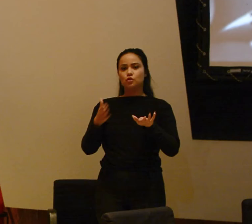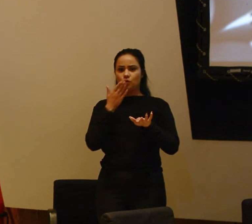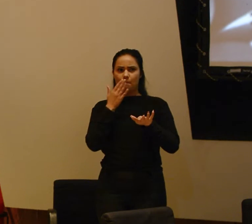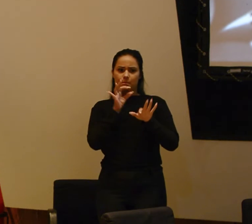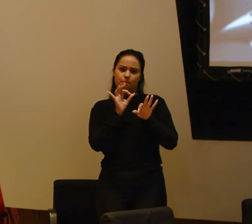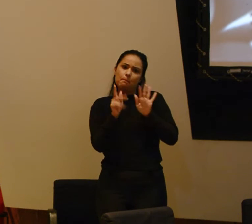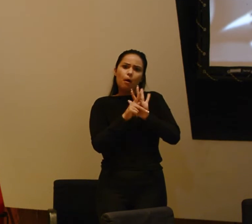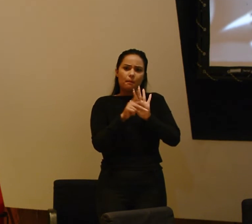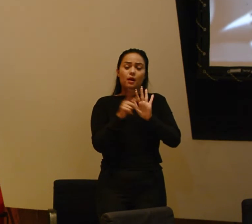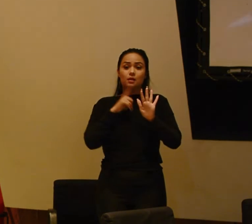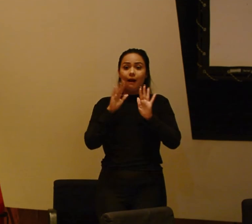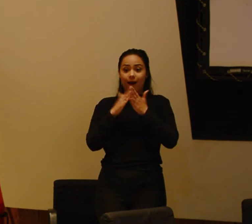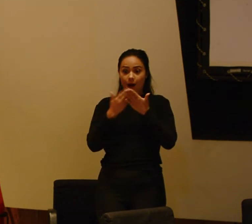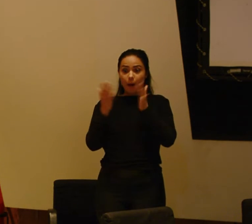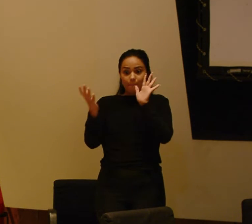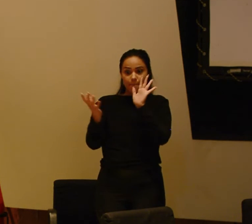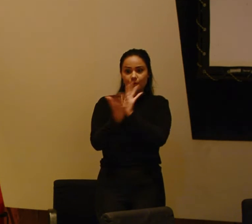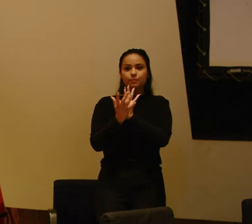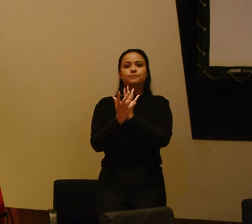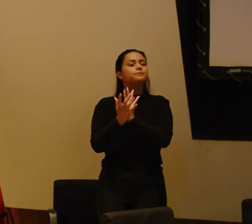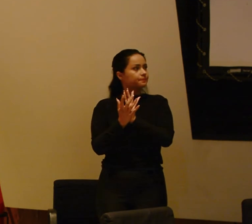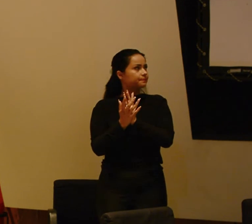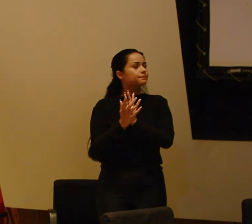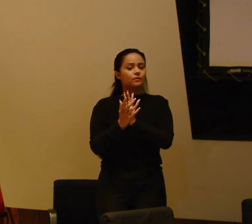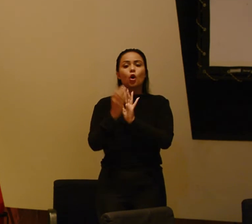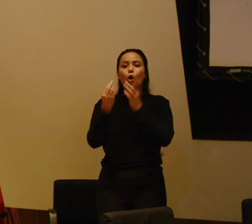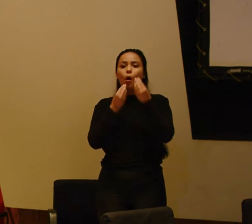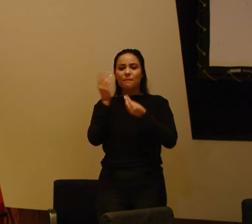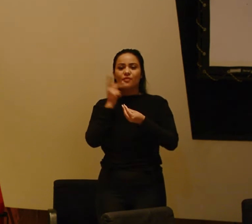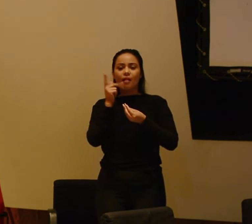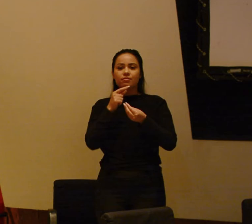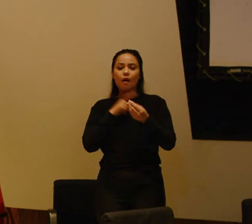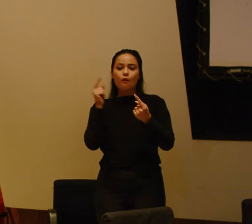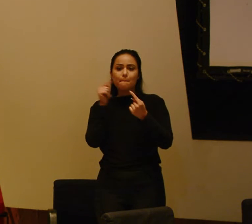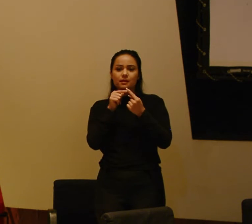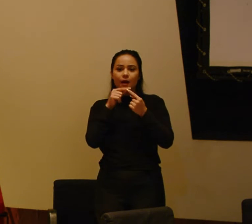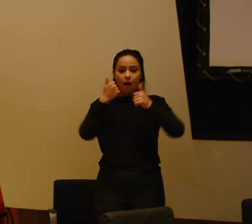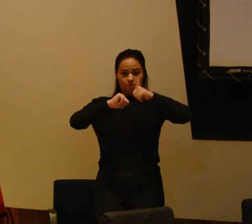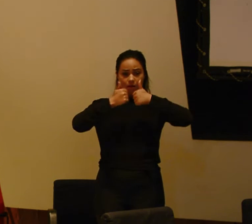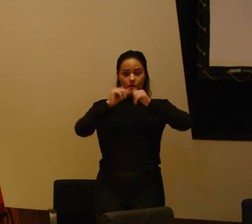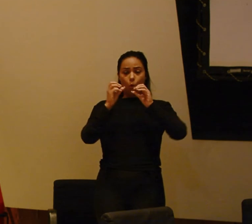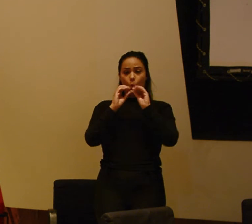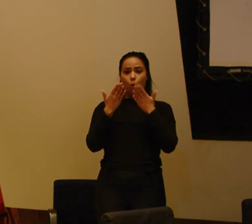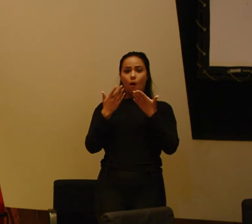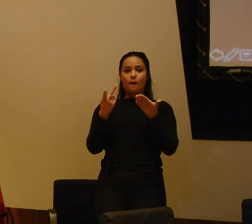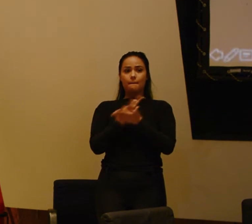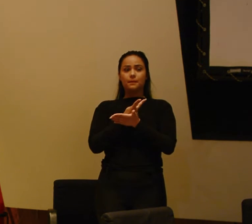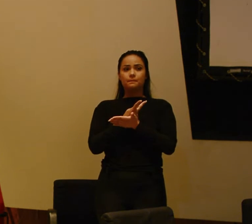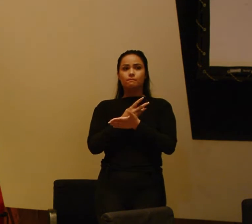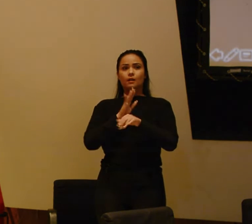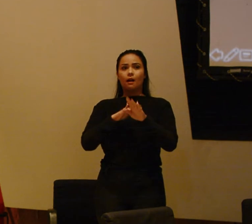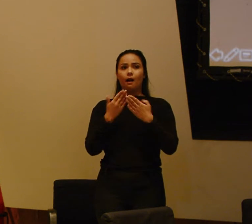típico. Todos tinham aula simultaneamente. E a gente, como já falei, teve o objetivo de analisar qual que era o efeito da aula de música para